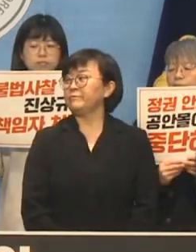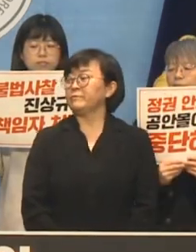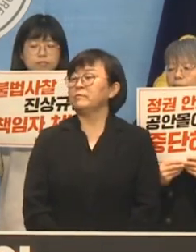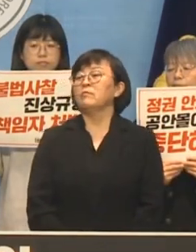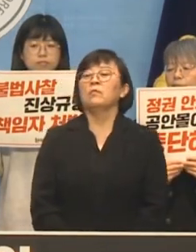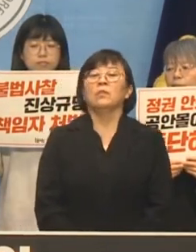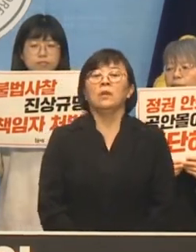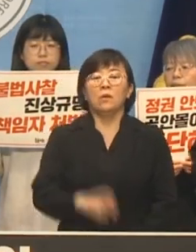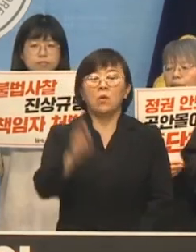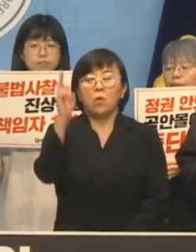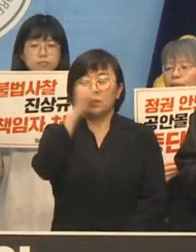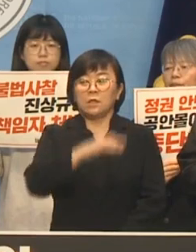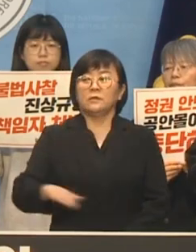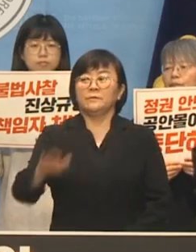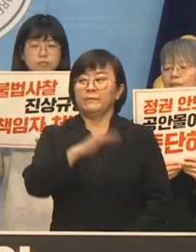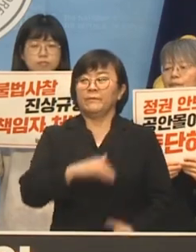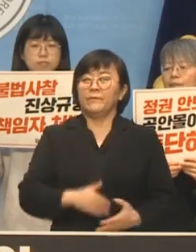네, 오전에 저희가